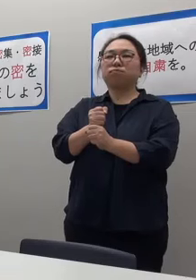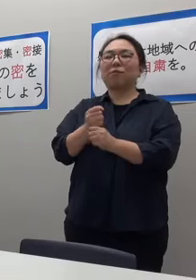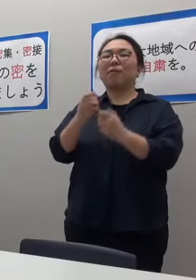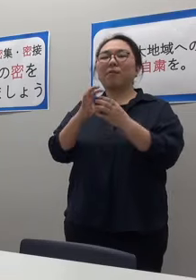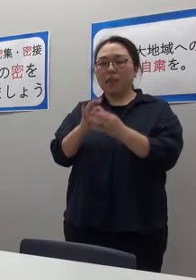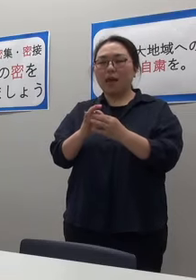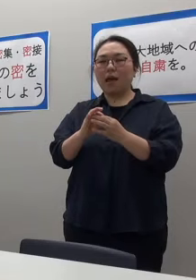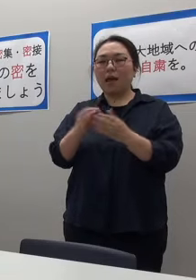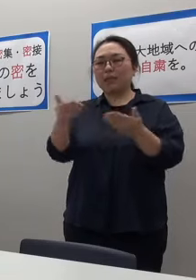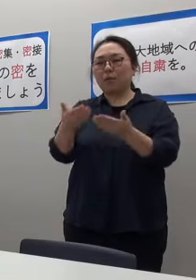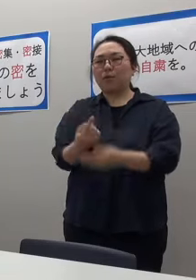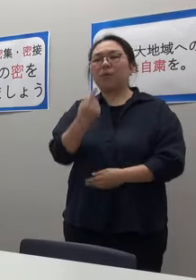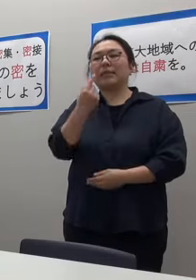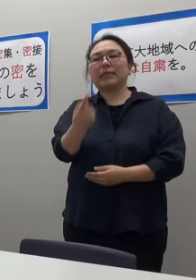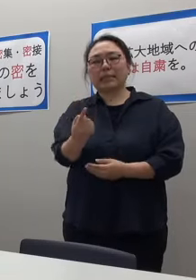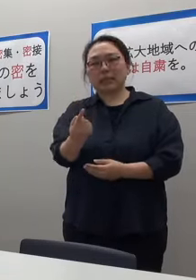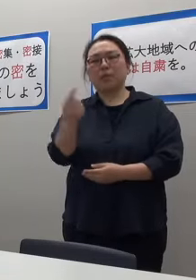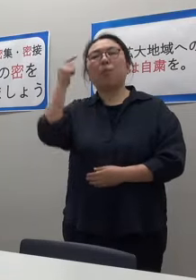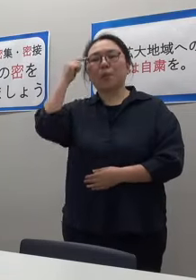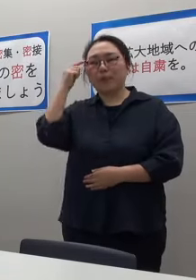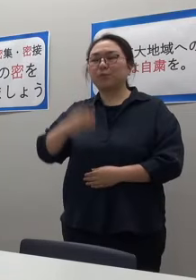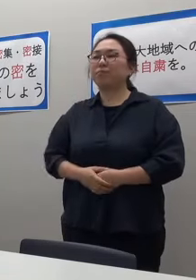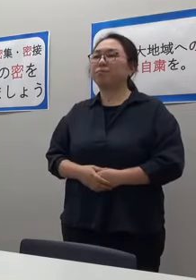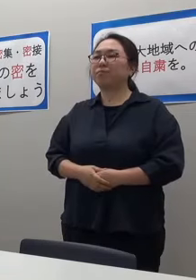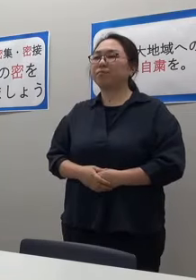。 はい、とりあえず大丈夫です。